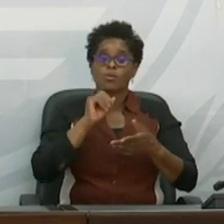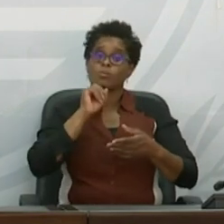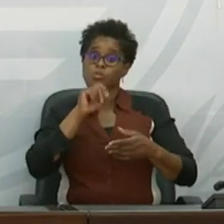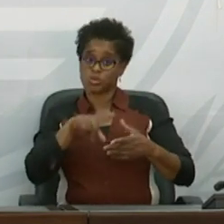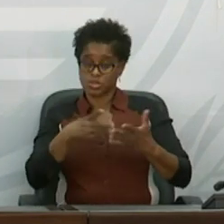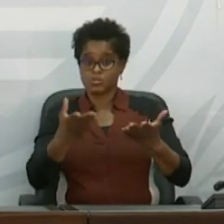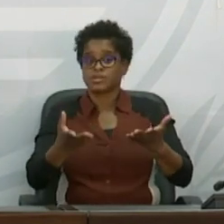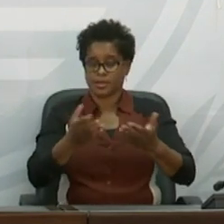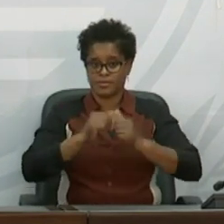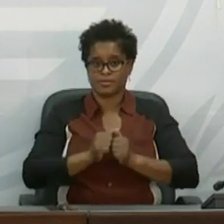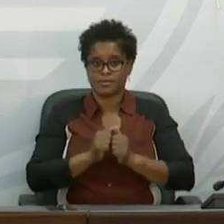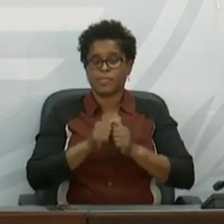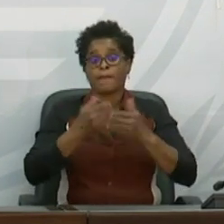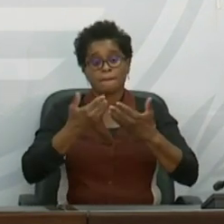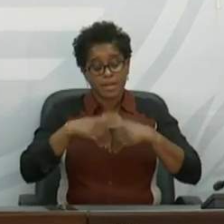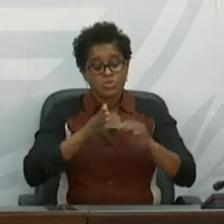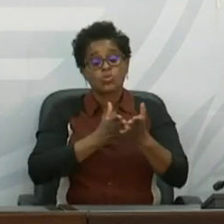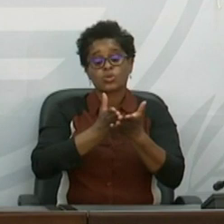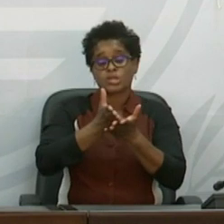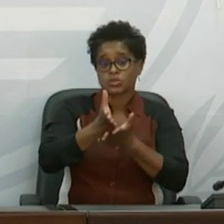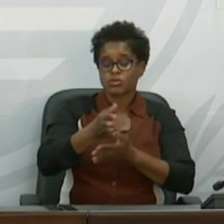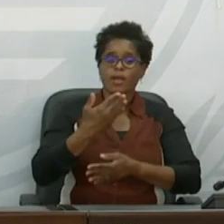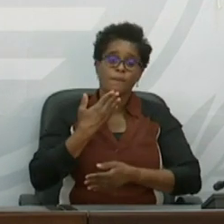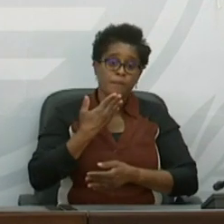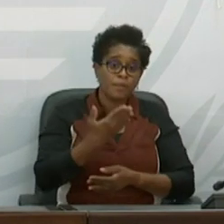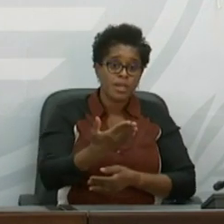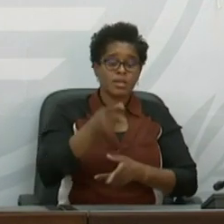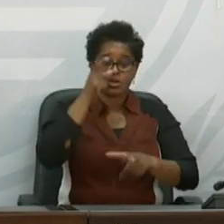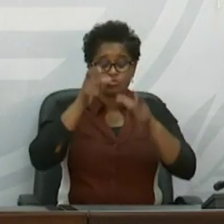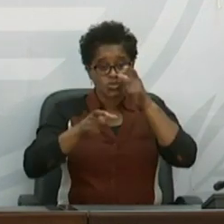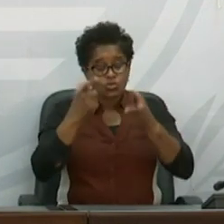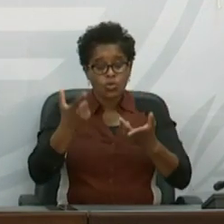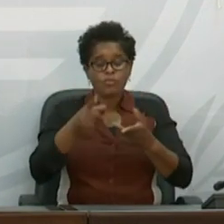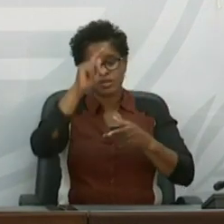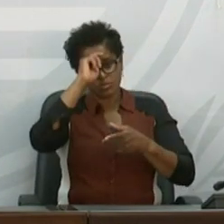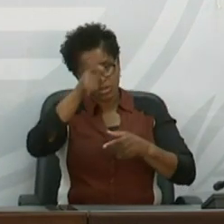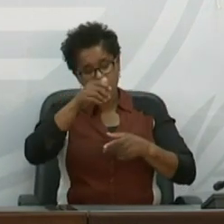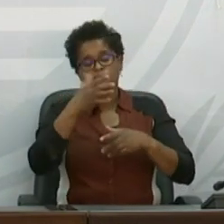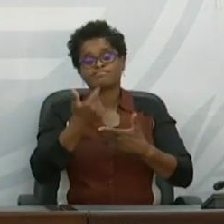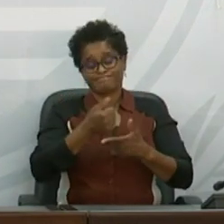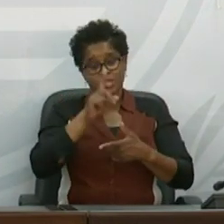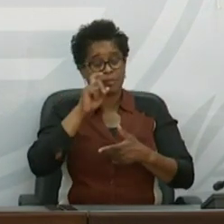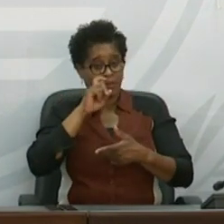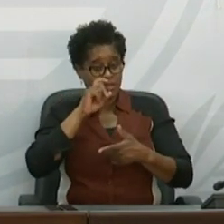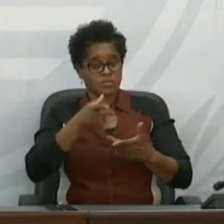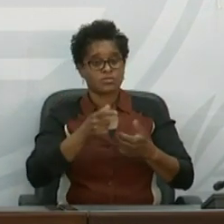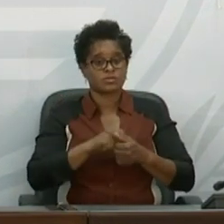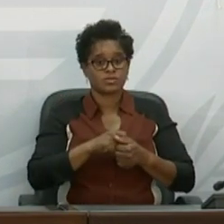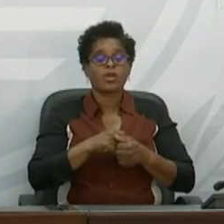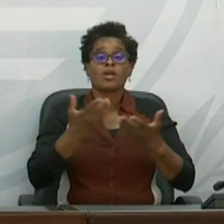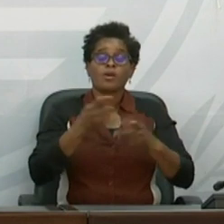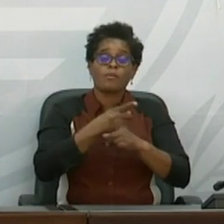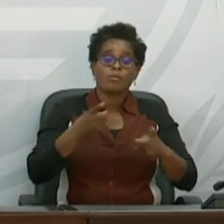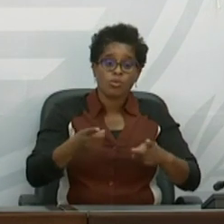hipóteses. E por isso é que nós continuamos a apelar às pessoas para o cumprimento das medidas de prevenção,